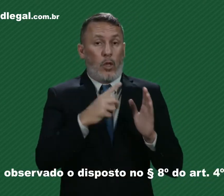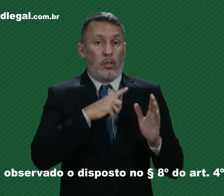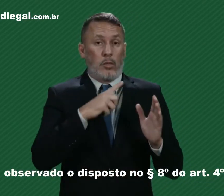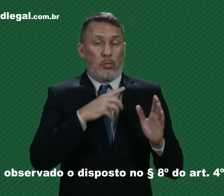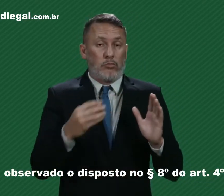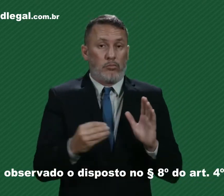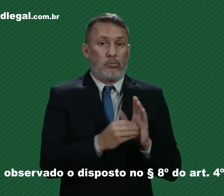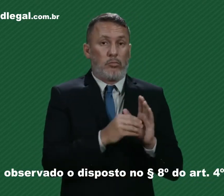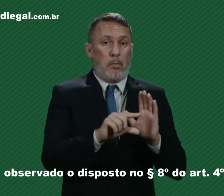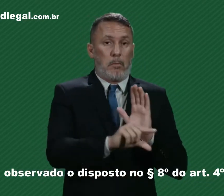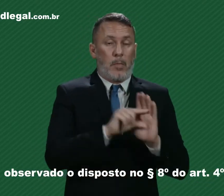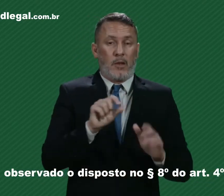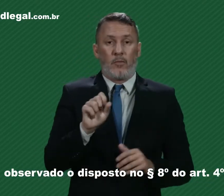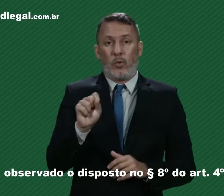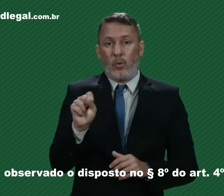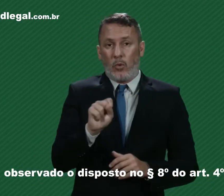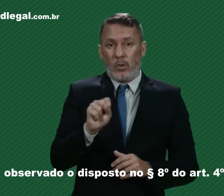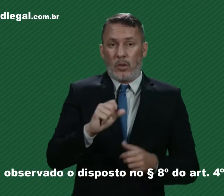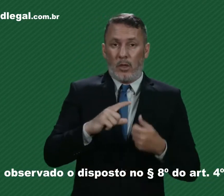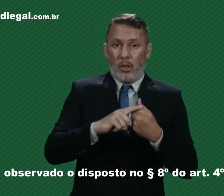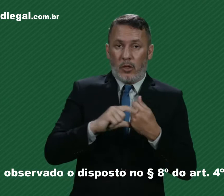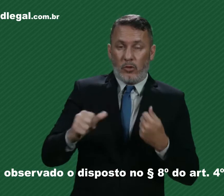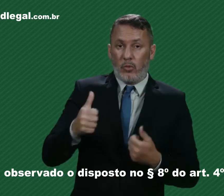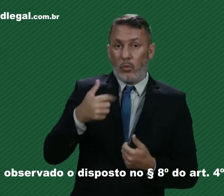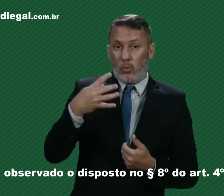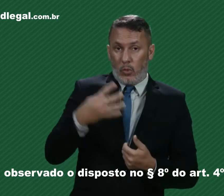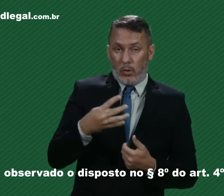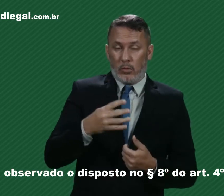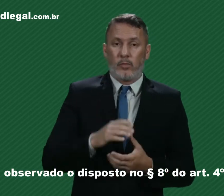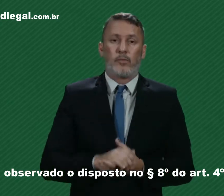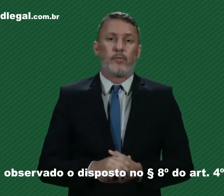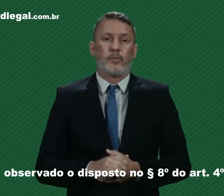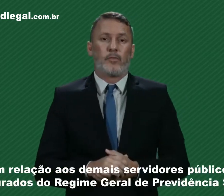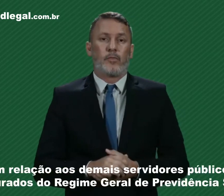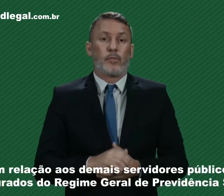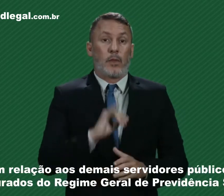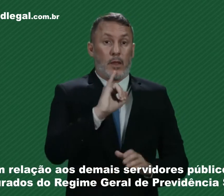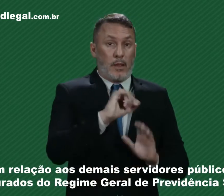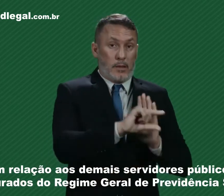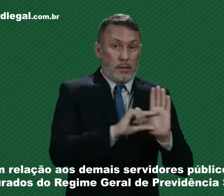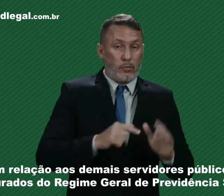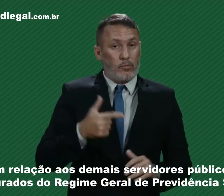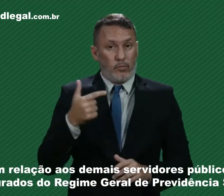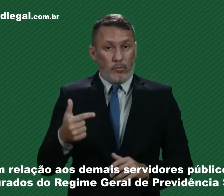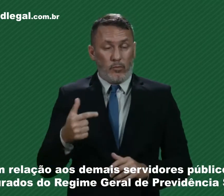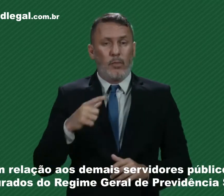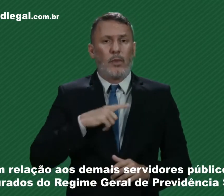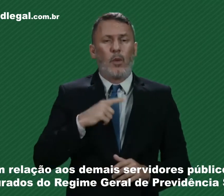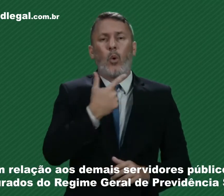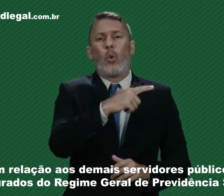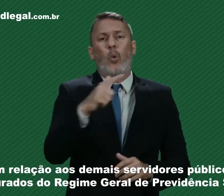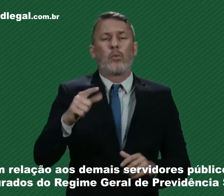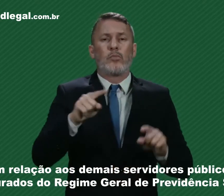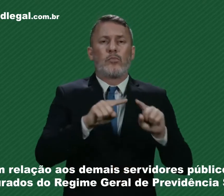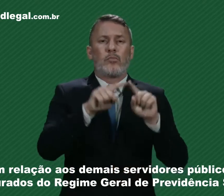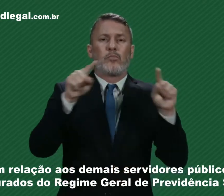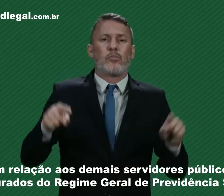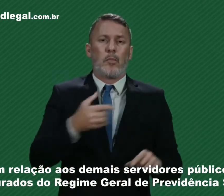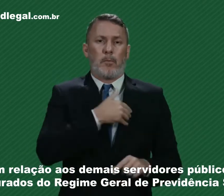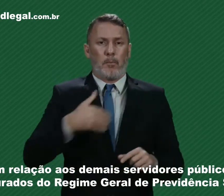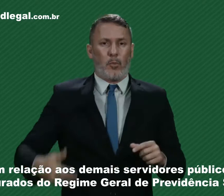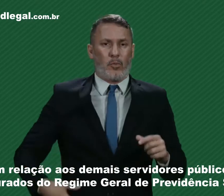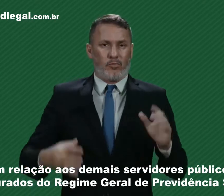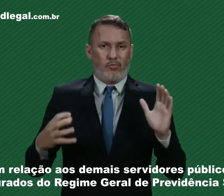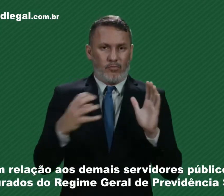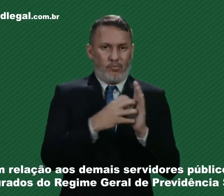observado o disposto no parágrafo 8º do artigo 4º e, inciso 2, em relação aos demais servidores